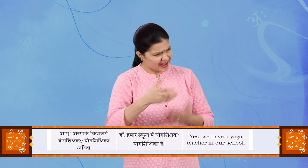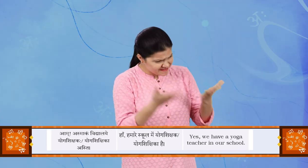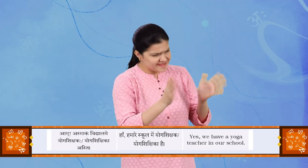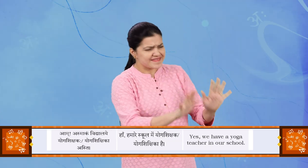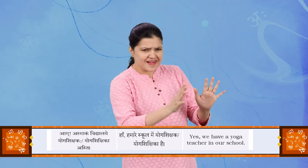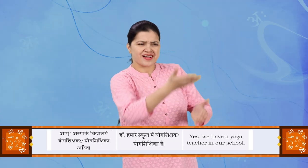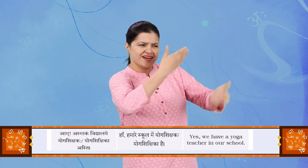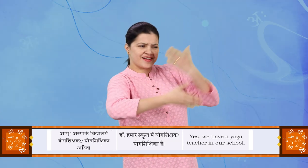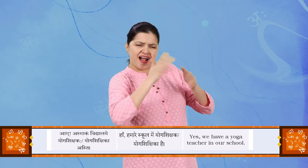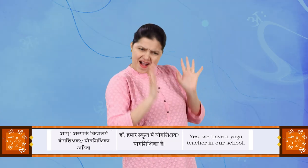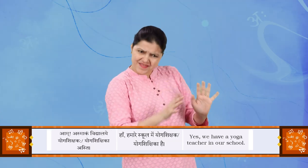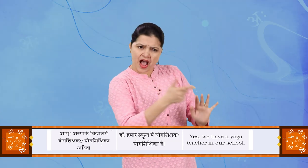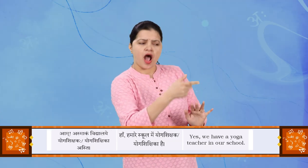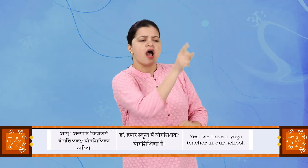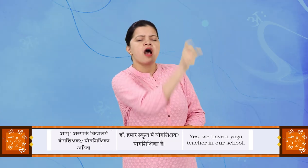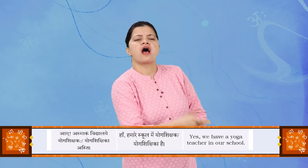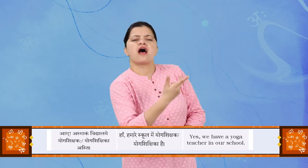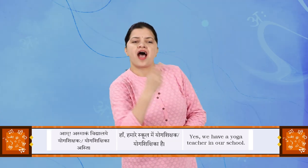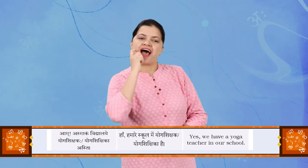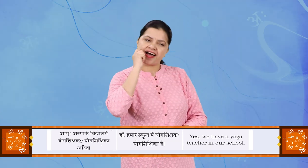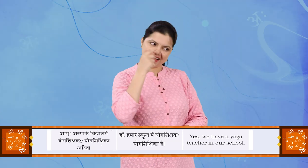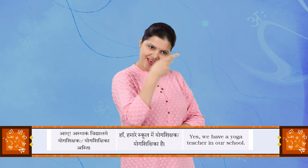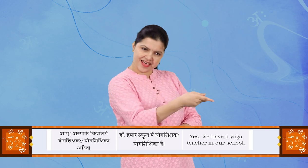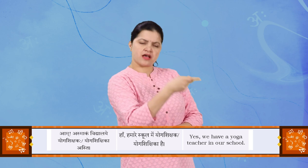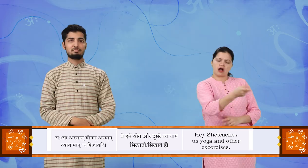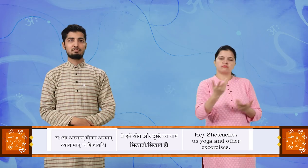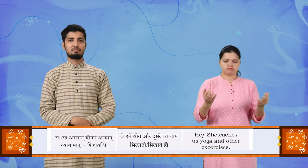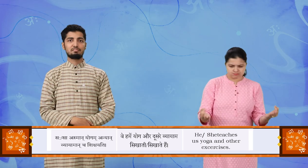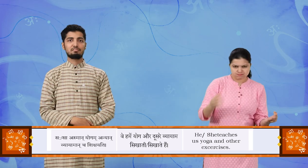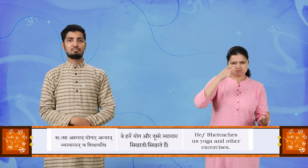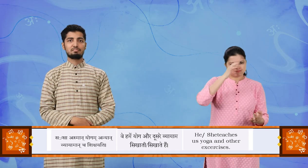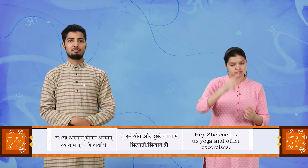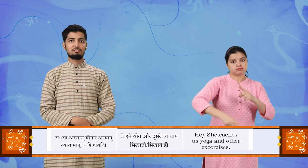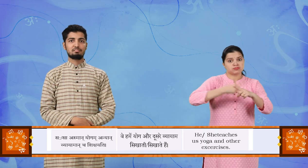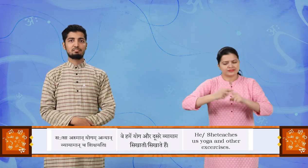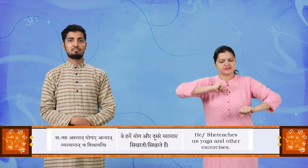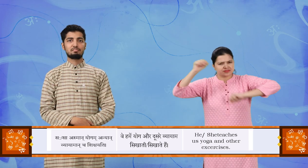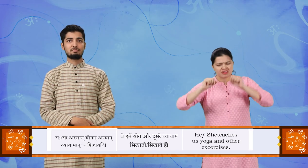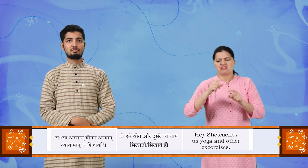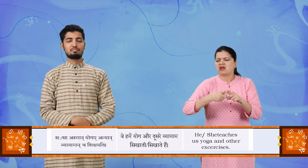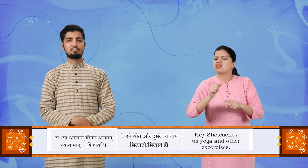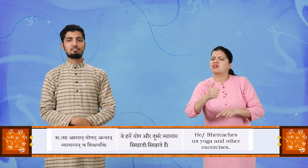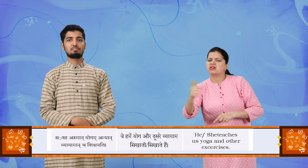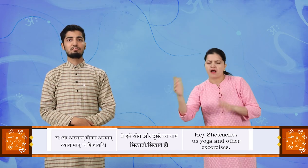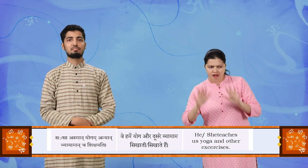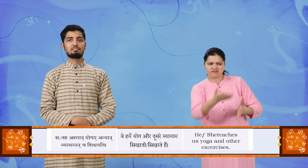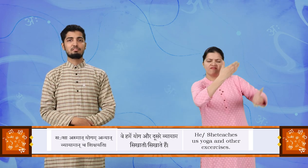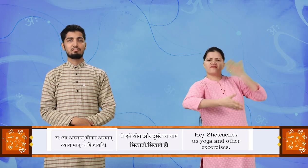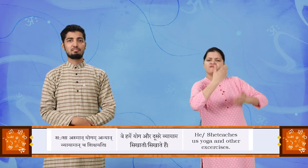अस्माकं विद्यालय ठेका योग प्रशिक्षिका हस्ती तारा आसमान योगं अनवया सामान्य